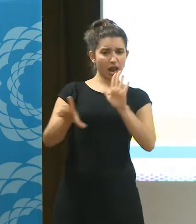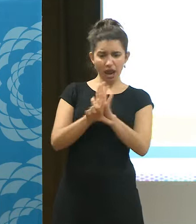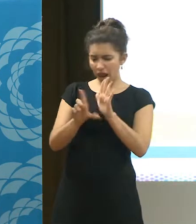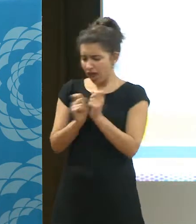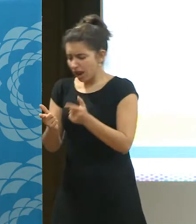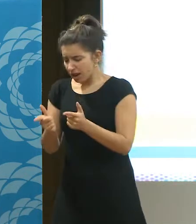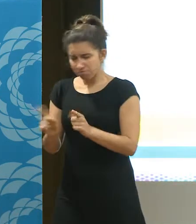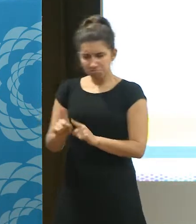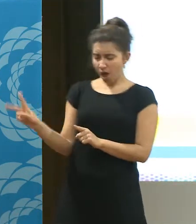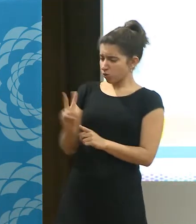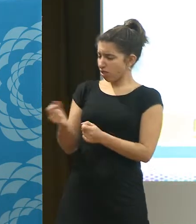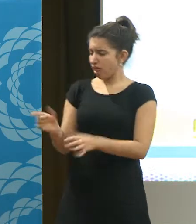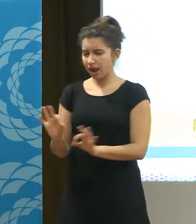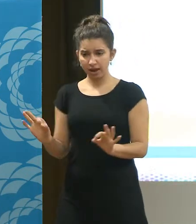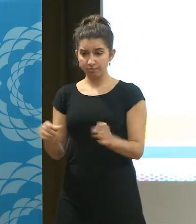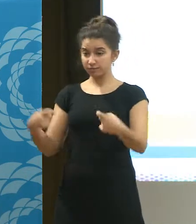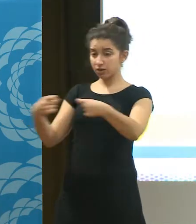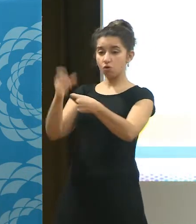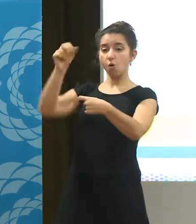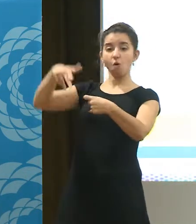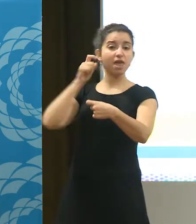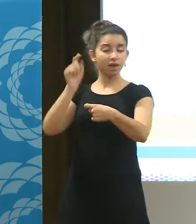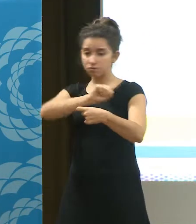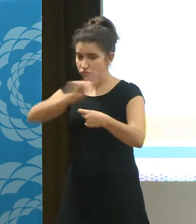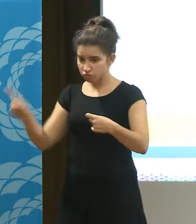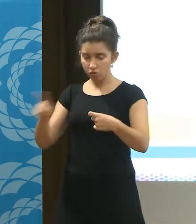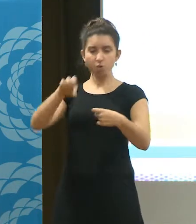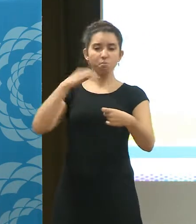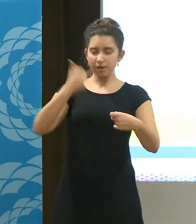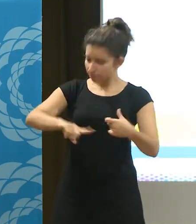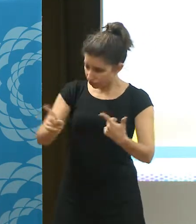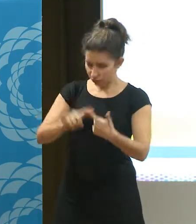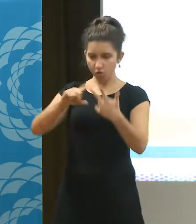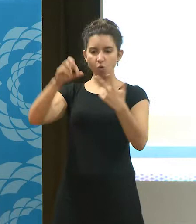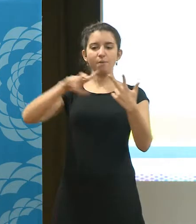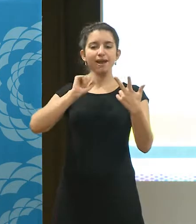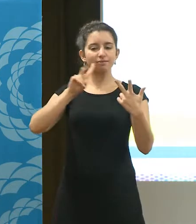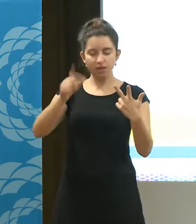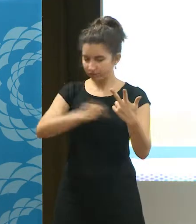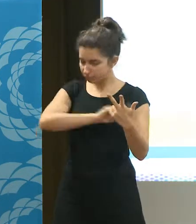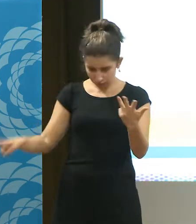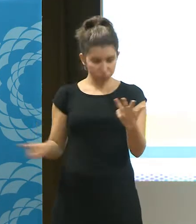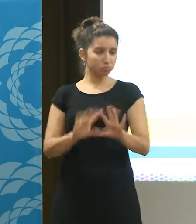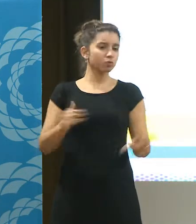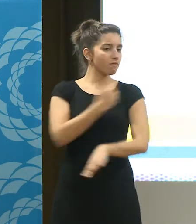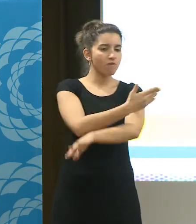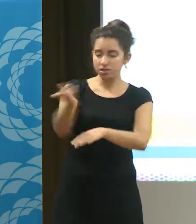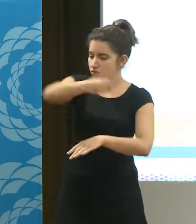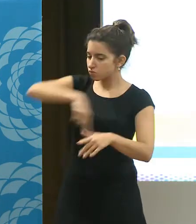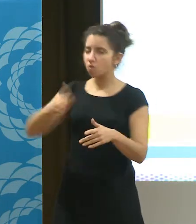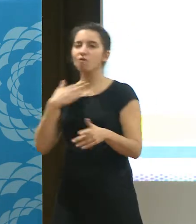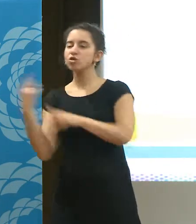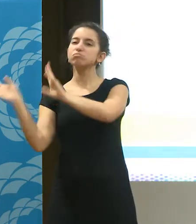jurídico. Nosotros no somos asociaciones civiles, no somos pymes, no somos cooperativas. Somos vecinos y vecinas que nos juntamos para hacer escuchar nuestra